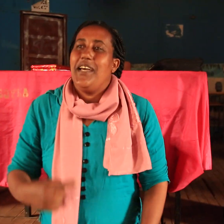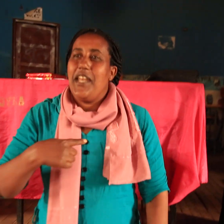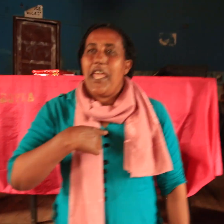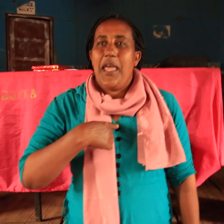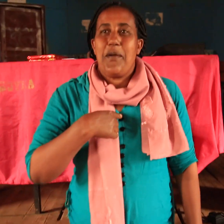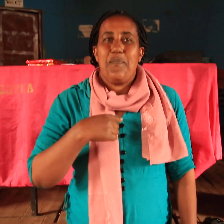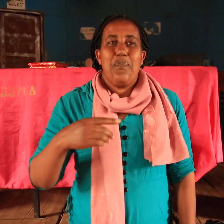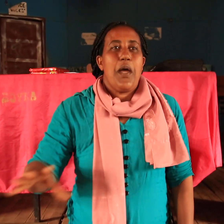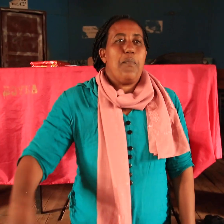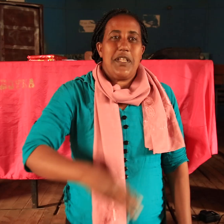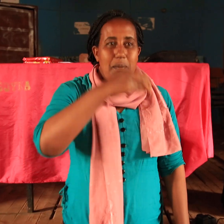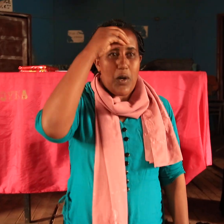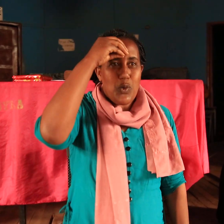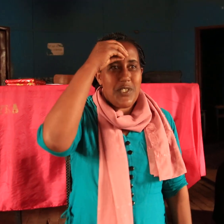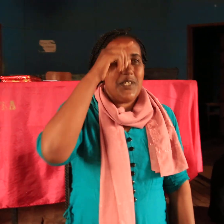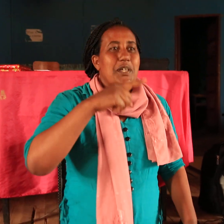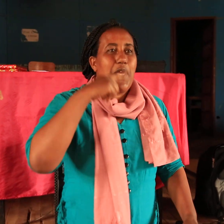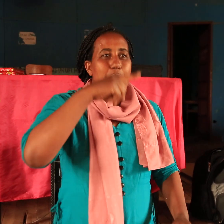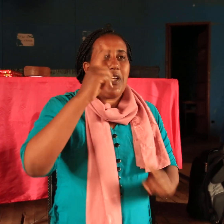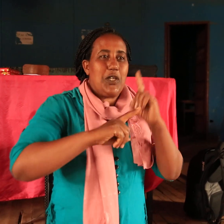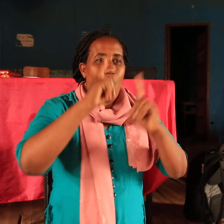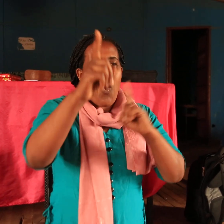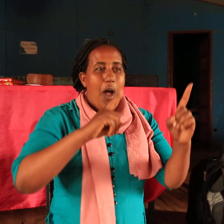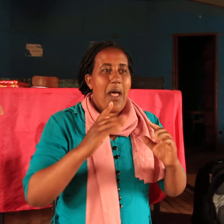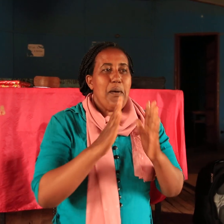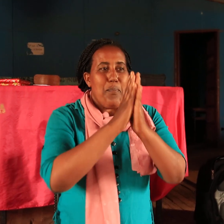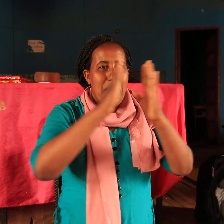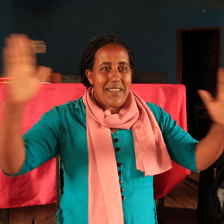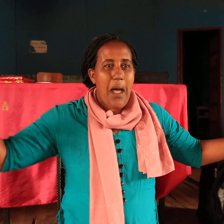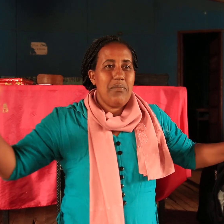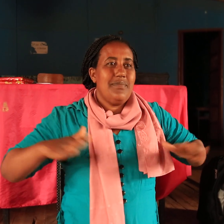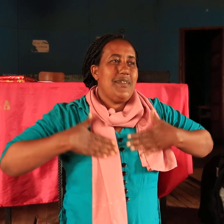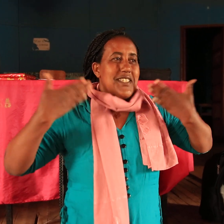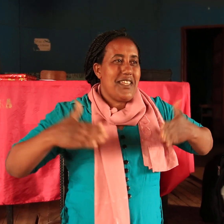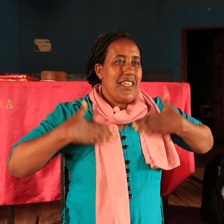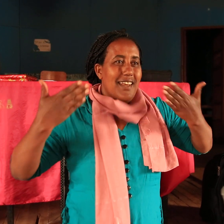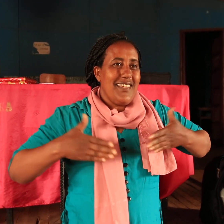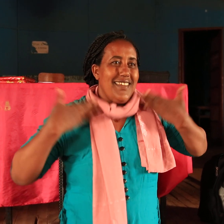እኔ በተማርኩት የምልክት ቋንቋ በጣም ደስተኛ ነኝ